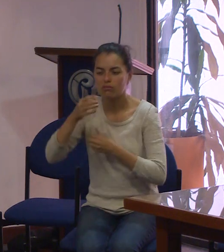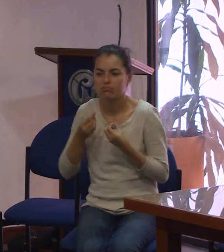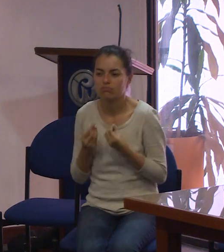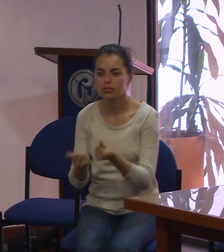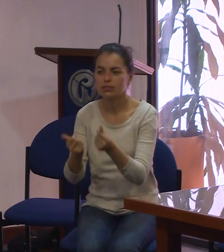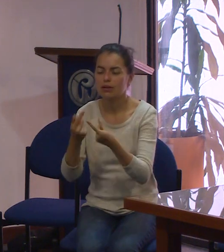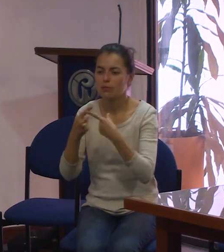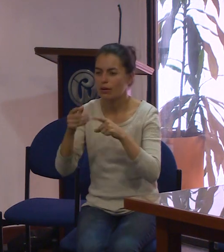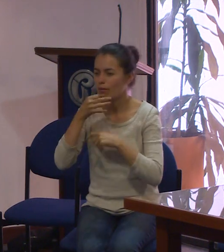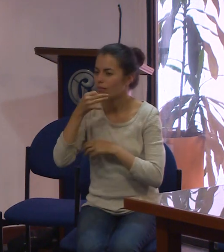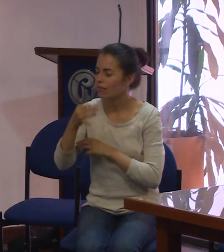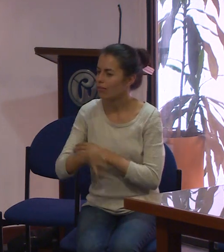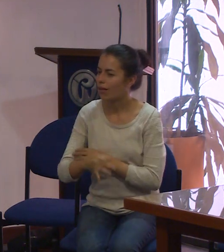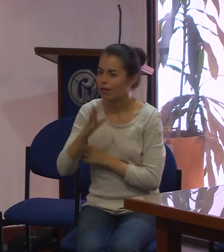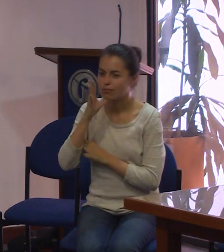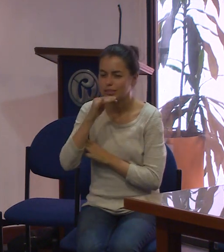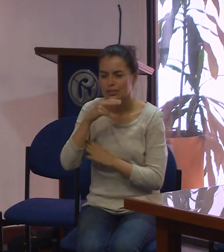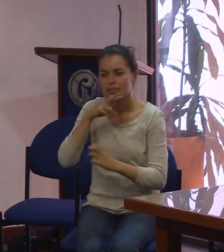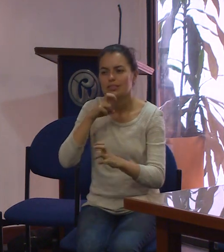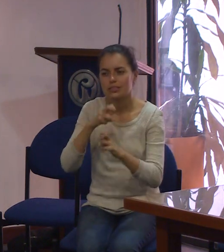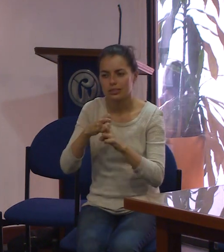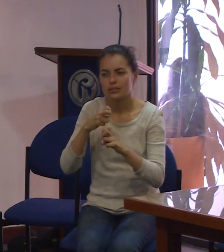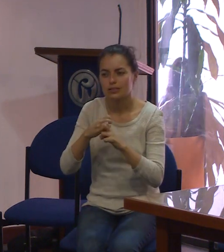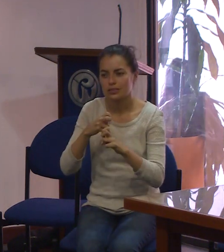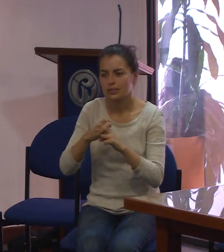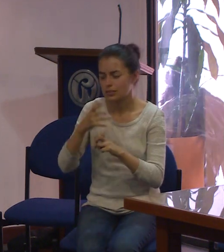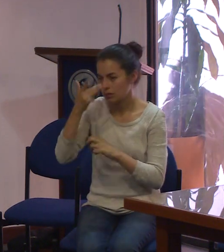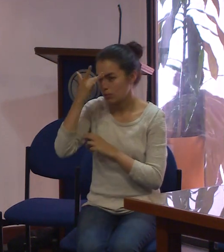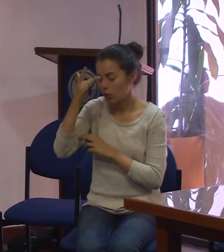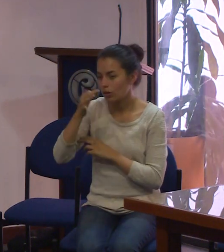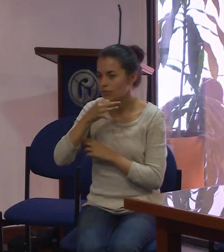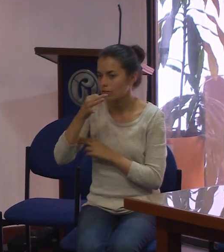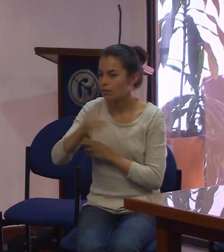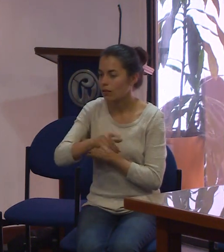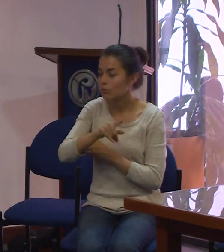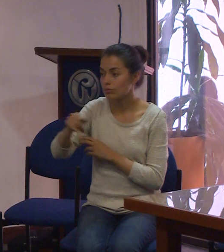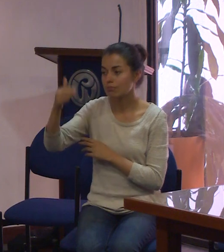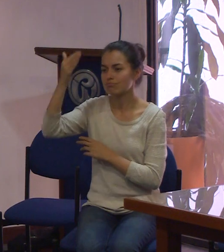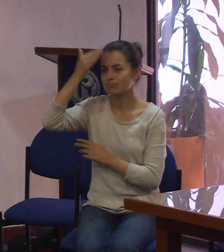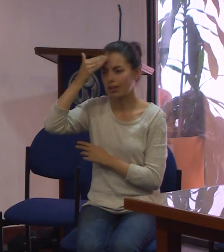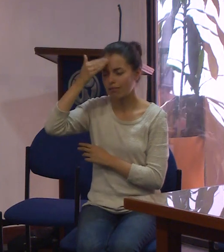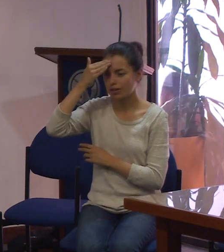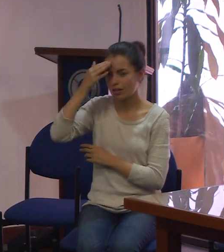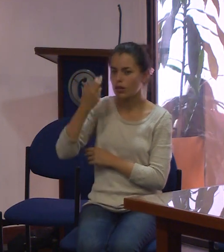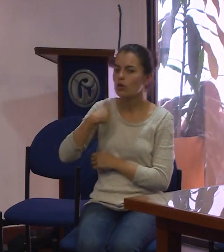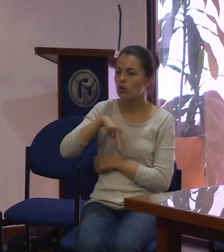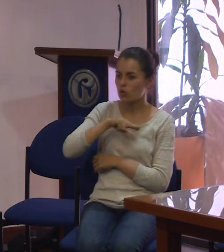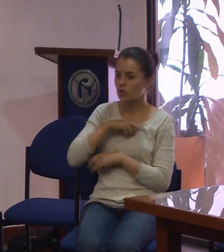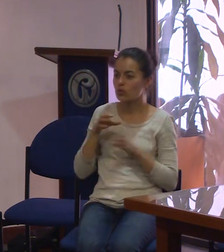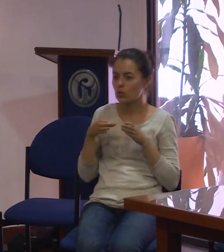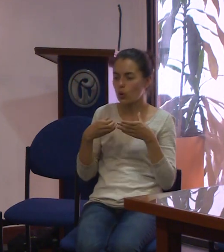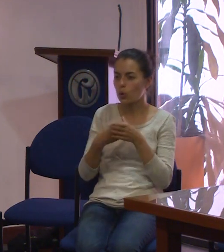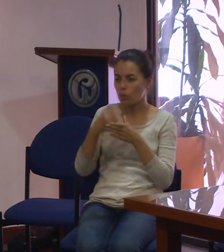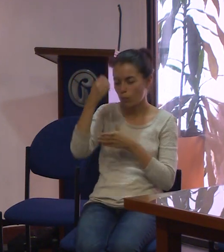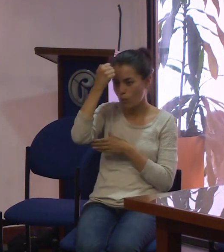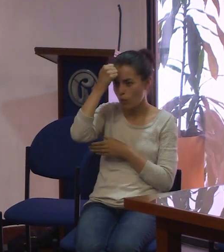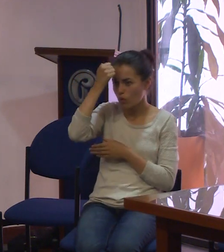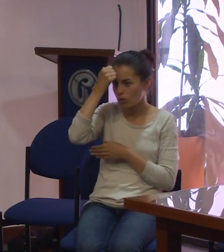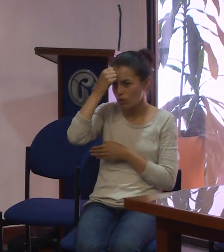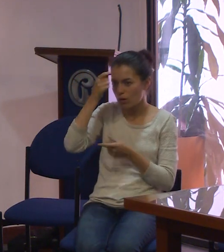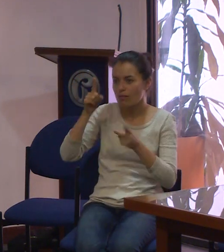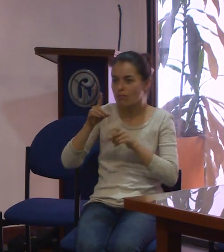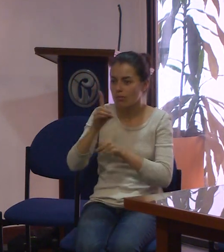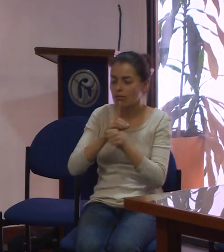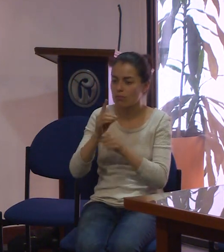rápidos, pero realmente es complejo, pero tengan la plena certeza que el equipo de maestros que estamos